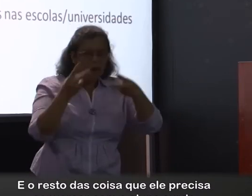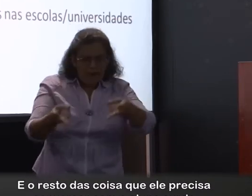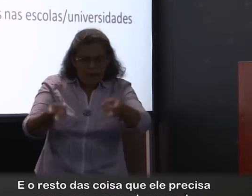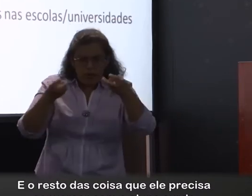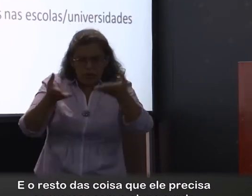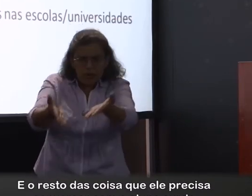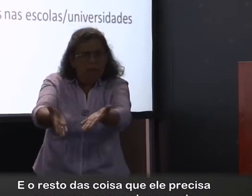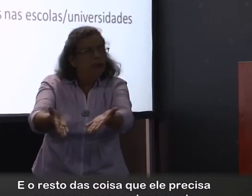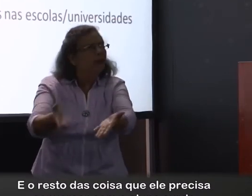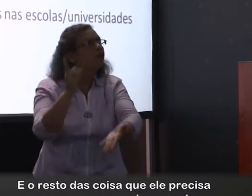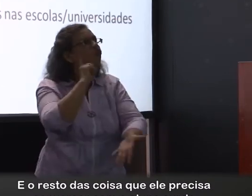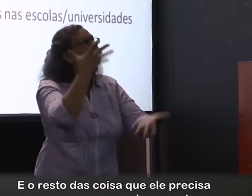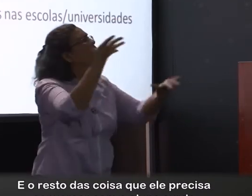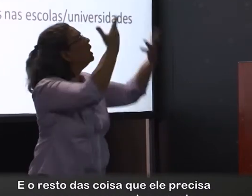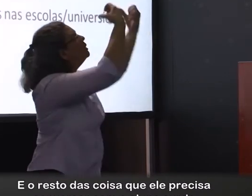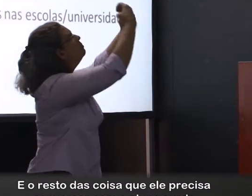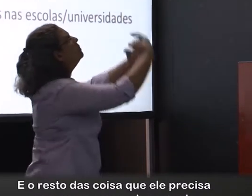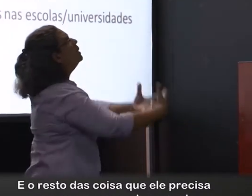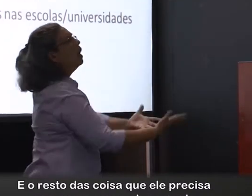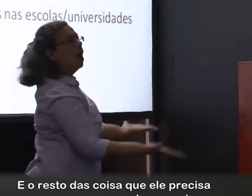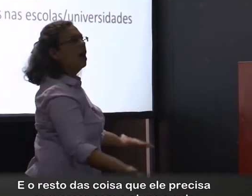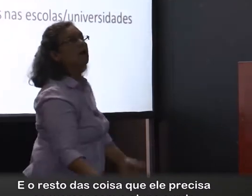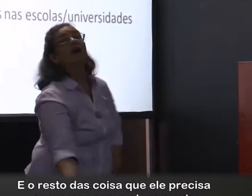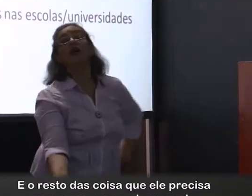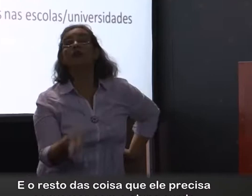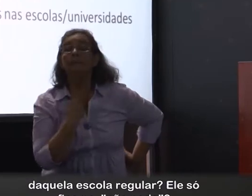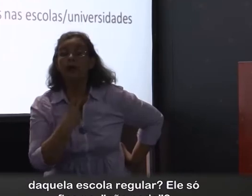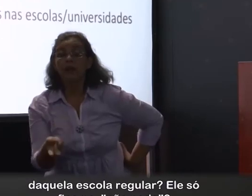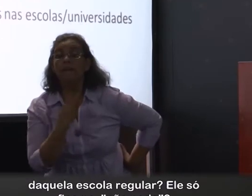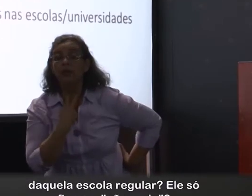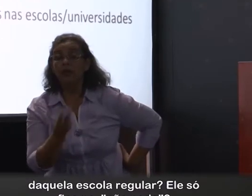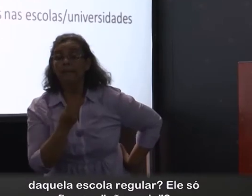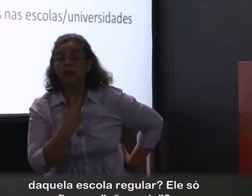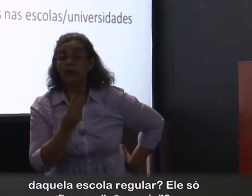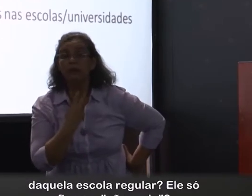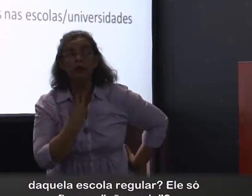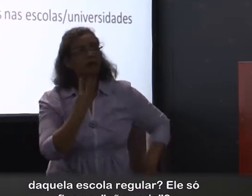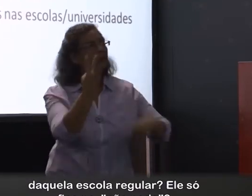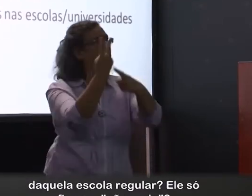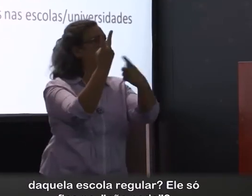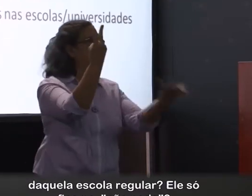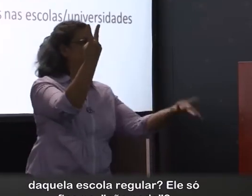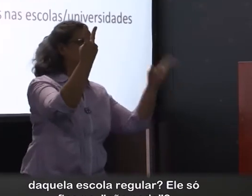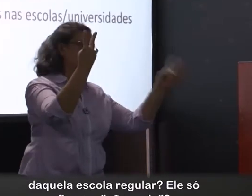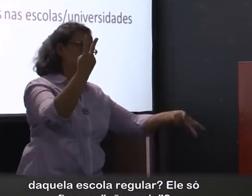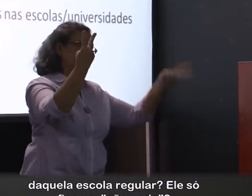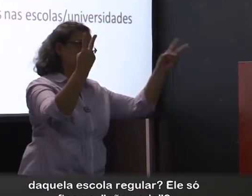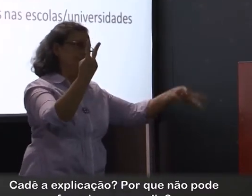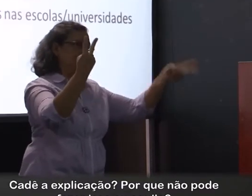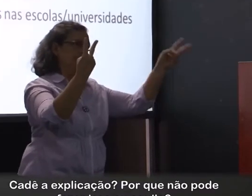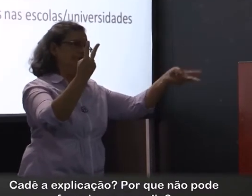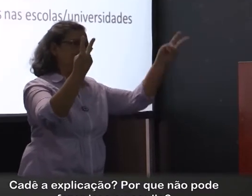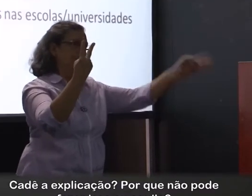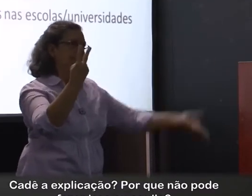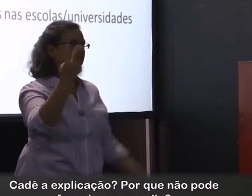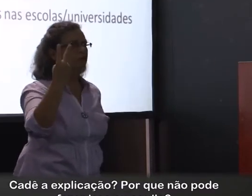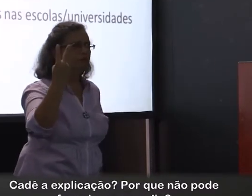E o resto das coisas que ele precisa conversar com um aluno surdo daquela escola regular, ele só fica no não pode. Cadê a explicação por que